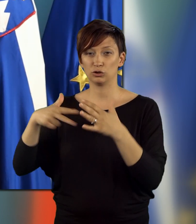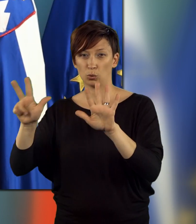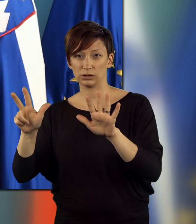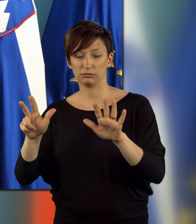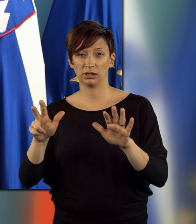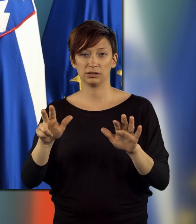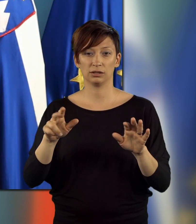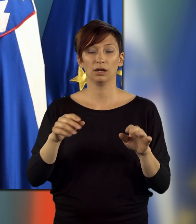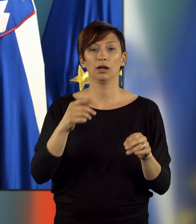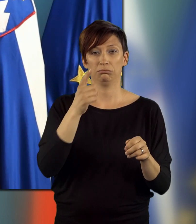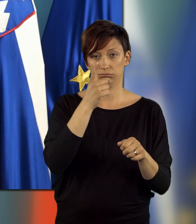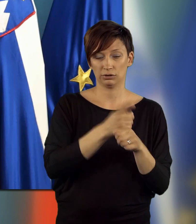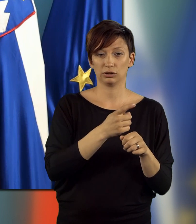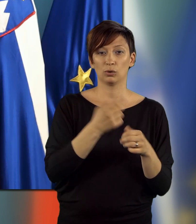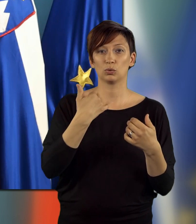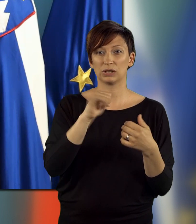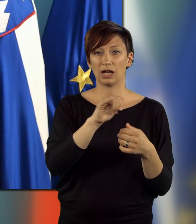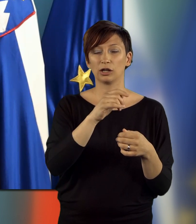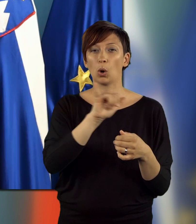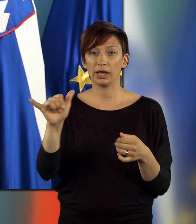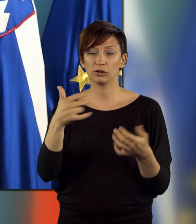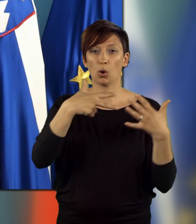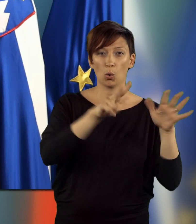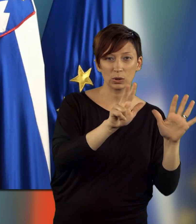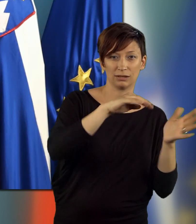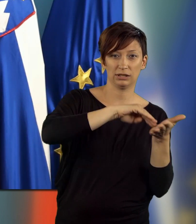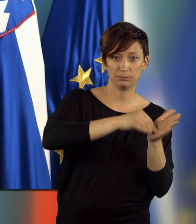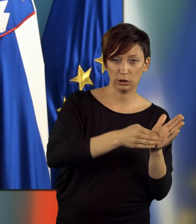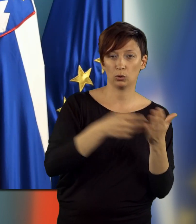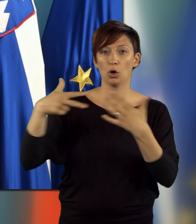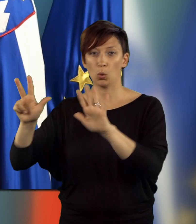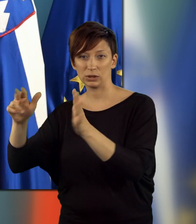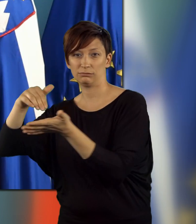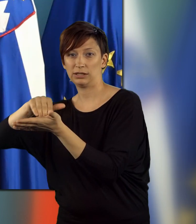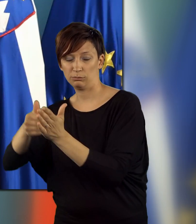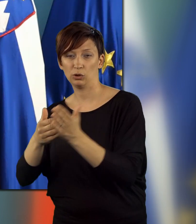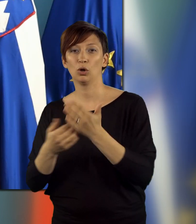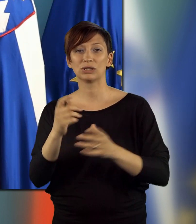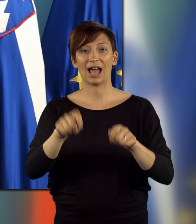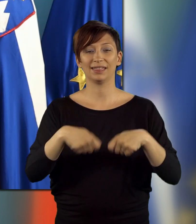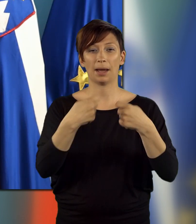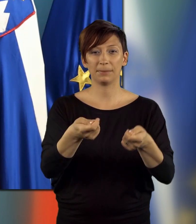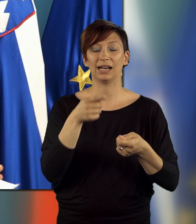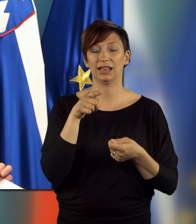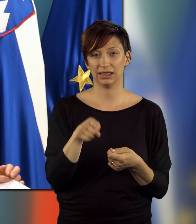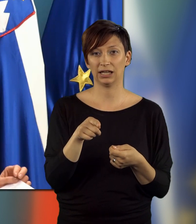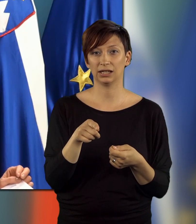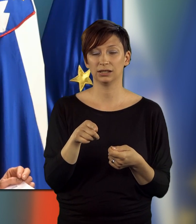torej vsako leto po 18 milijonov prav za namene